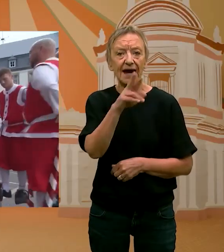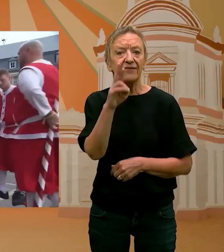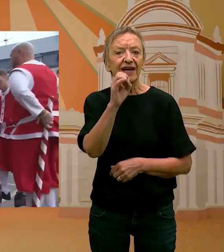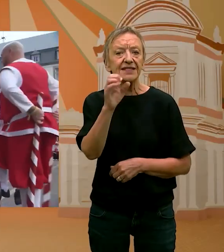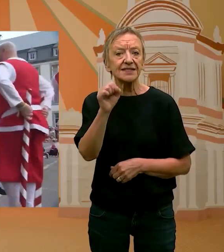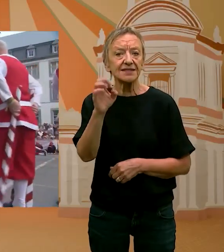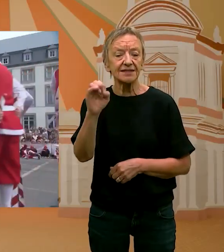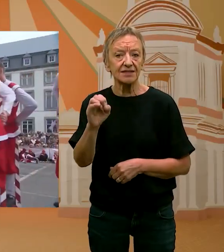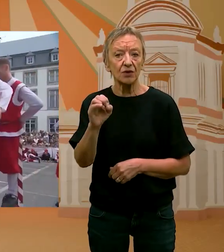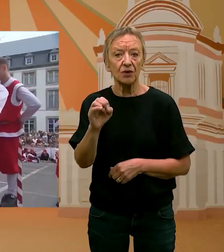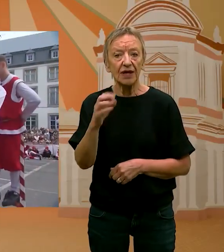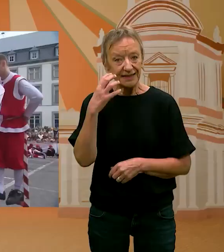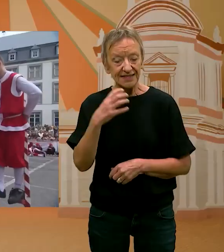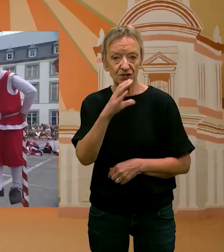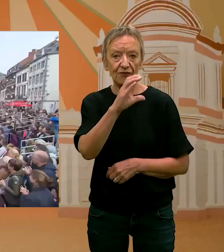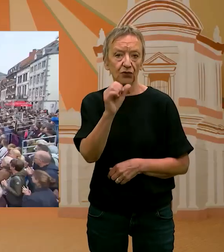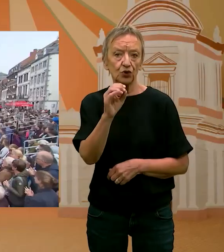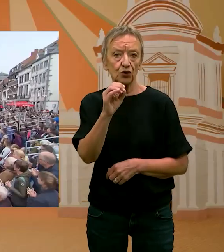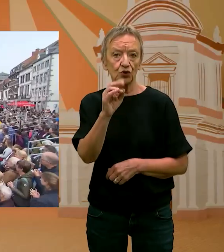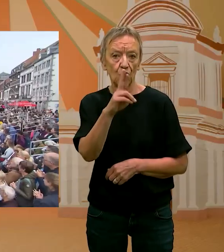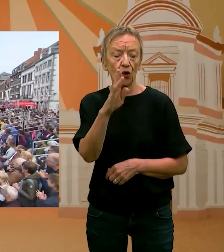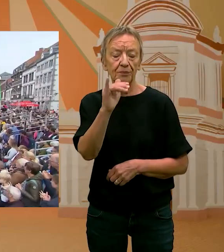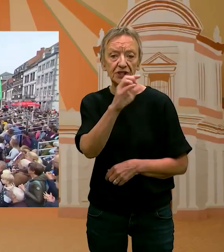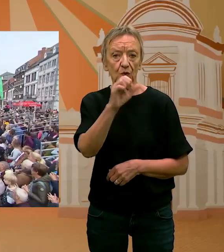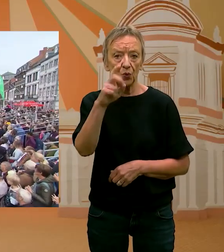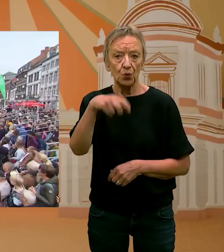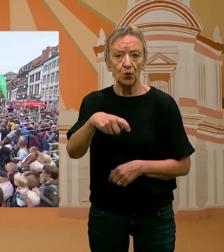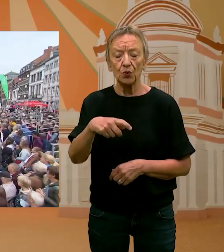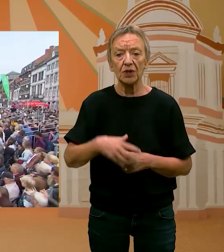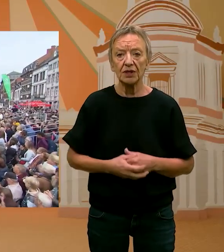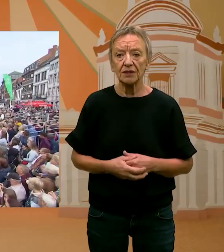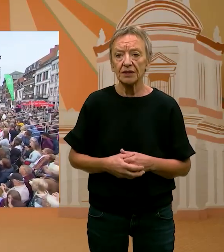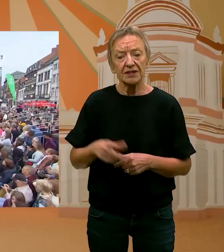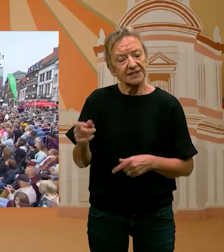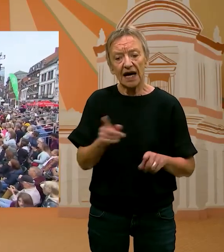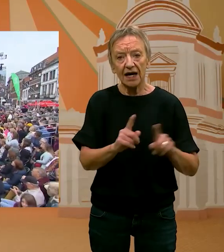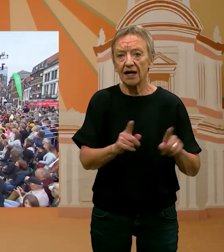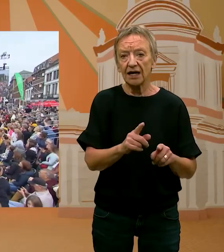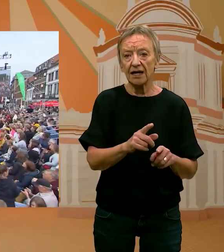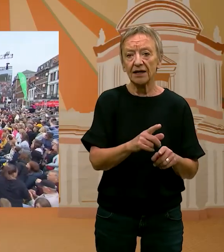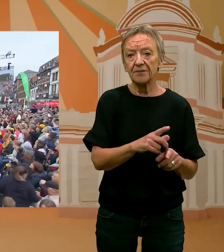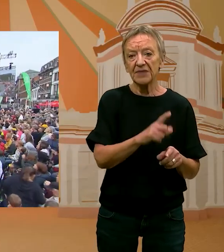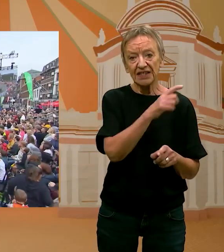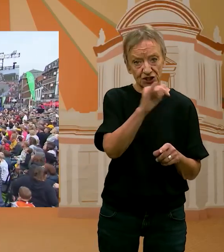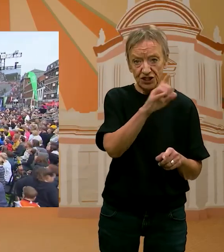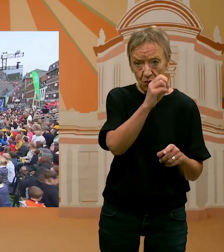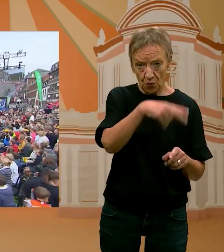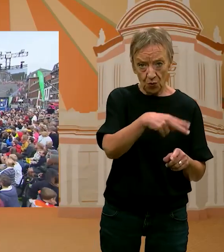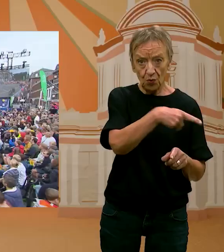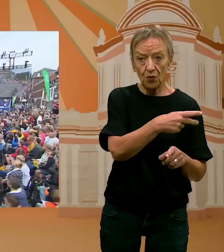Mélans, c'est... D'accord, c'est pas la même chose, hein, c'est important de distinguer. Donc vraiment c'est le capitaine de la joute, c'est lui qui va les veiller. Voilà, vous êtes trop dans les barrières nadar,